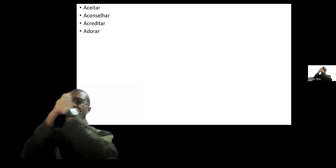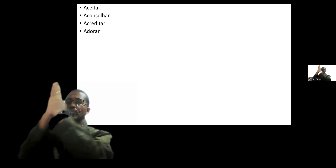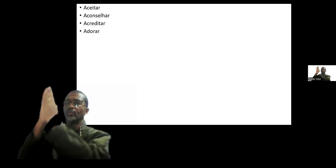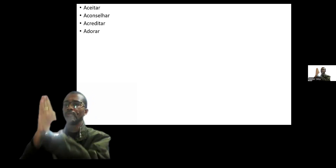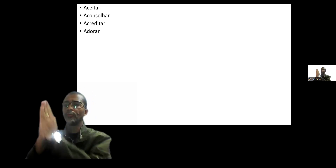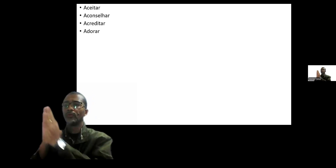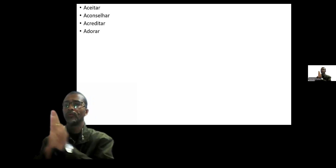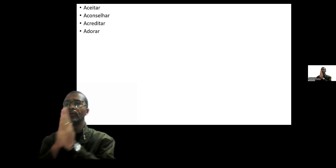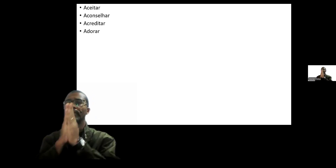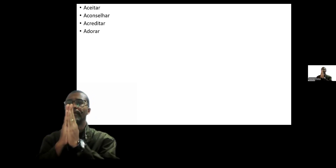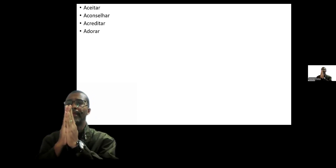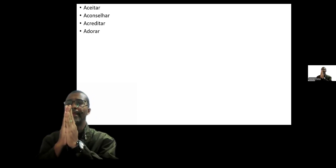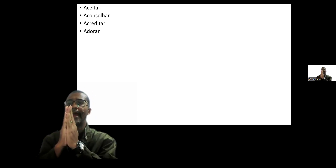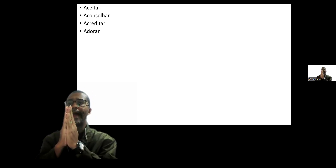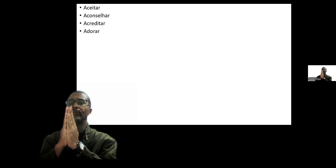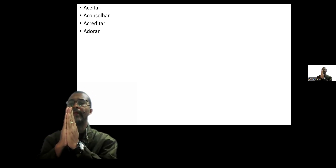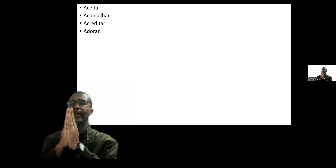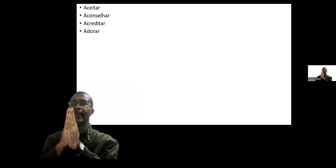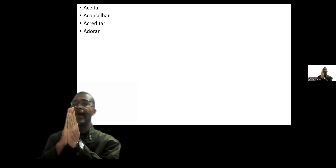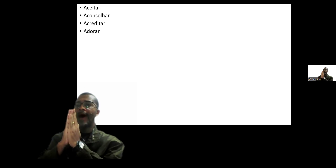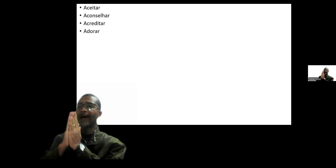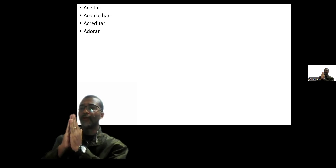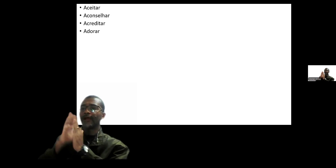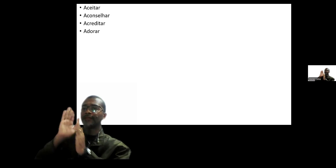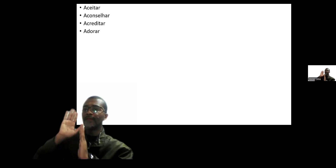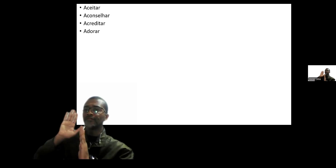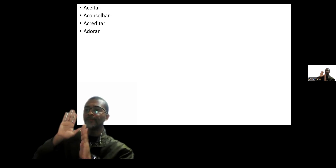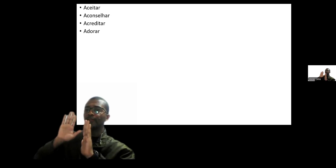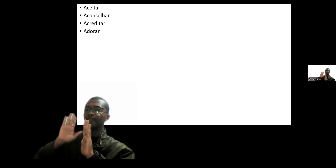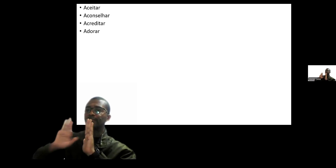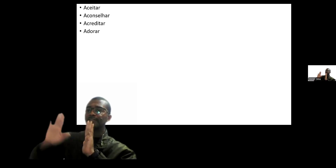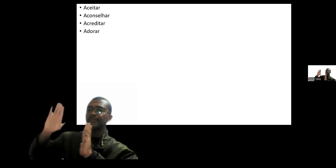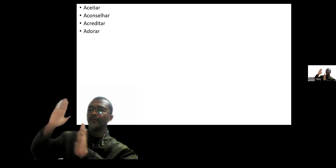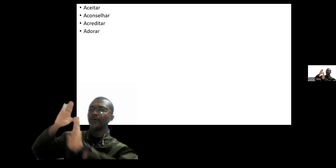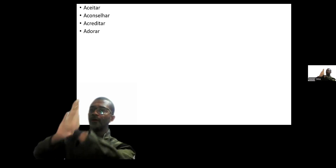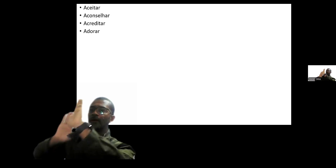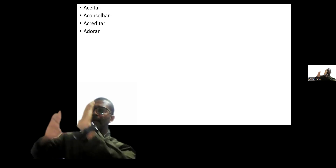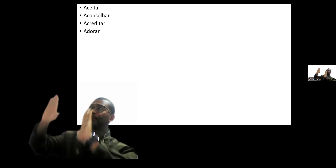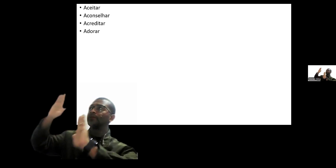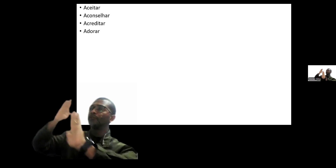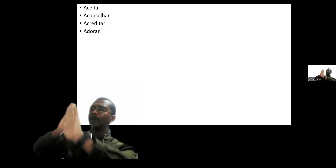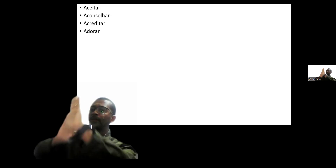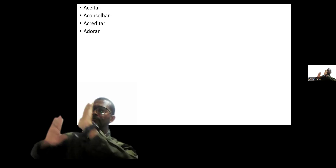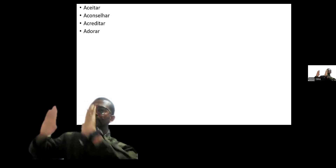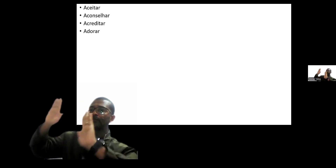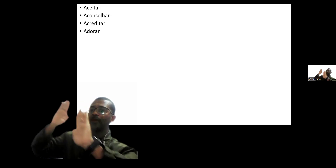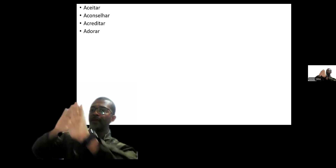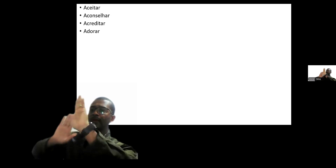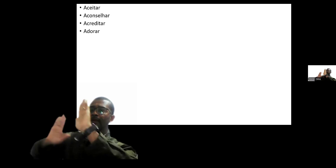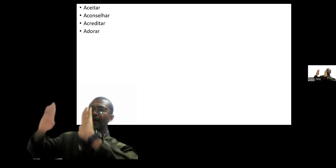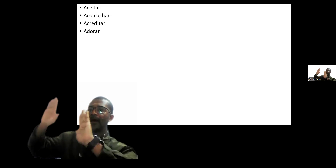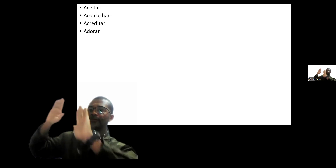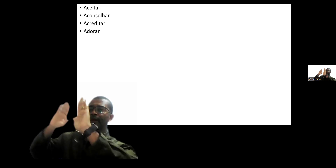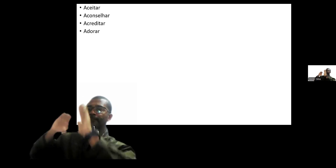fazer um círculo, ok? Adorar. Adorar também você pode fazer assim, ó, apontando para Deus, tá